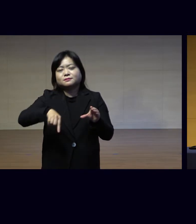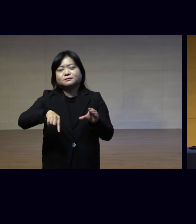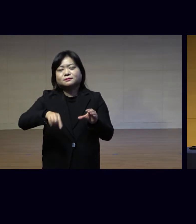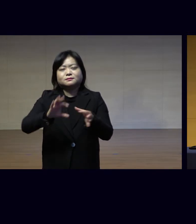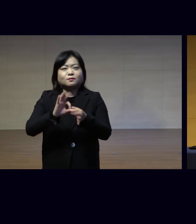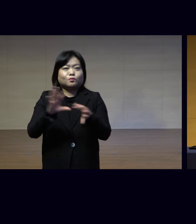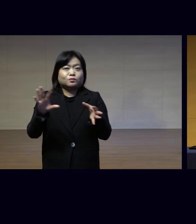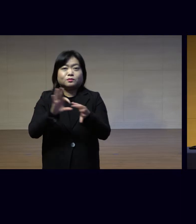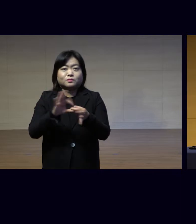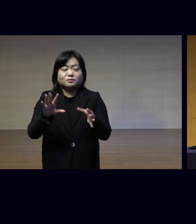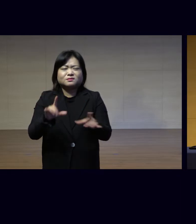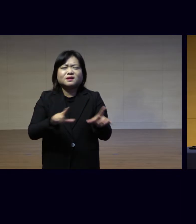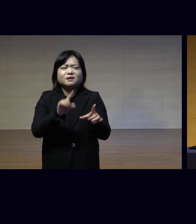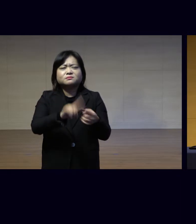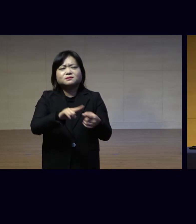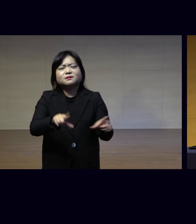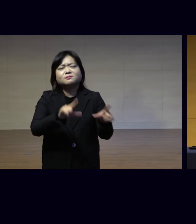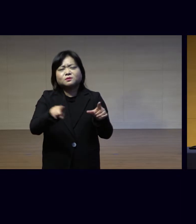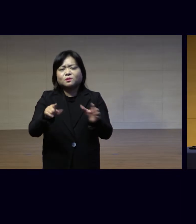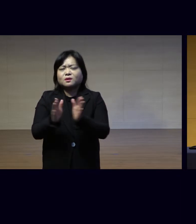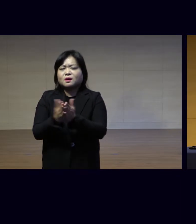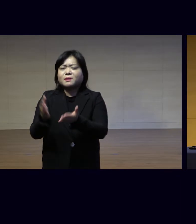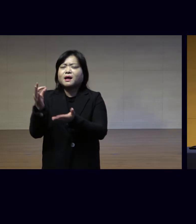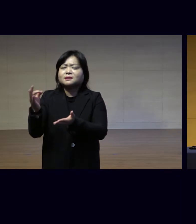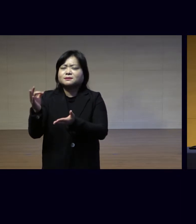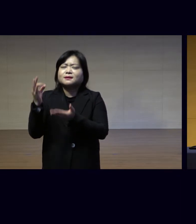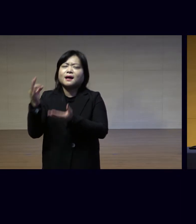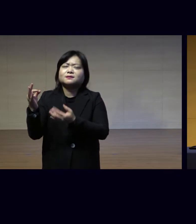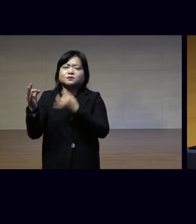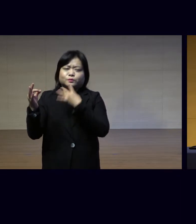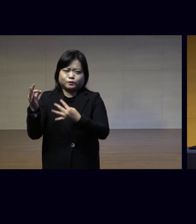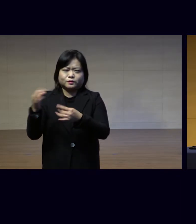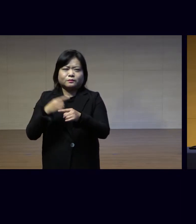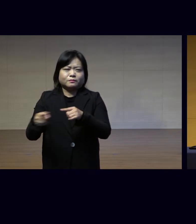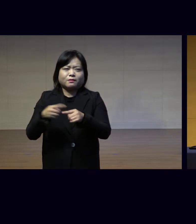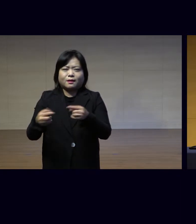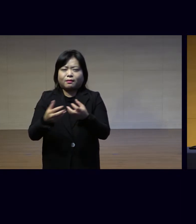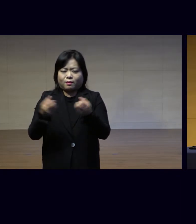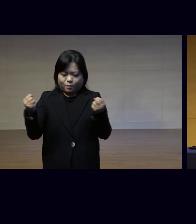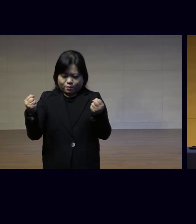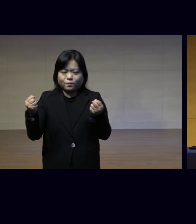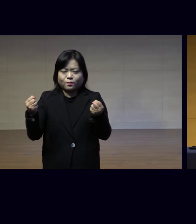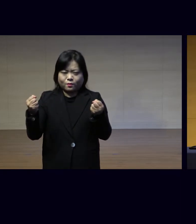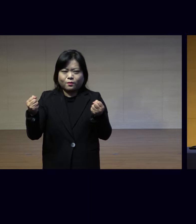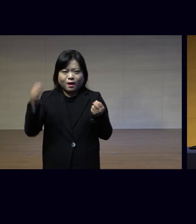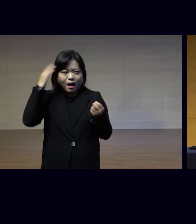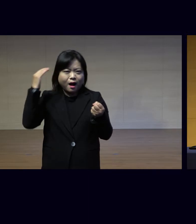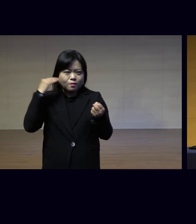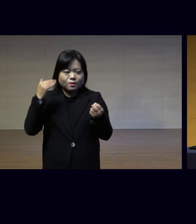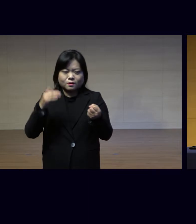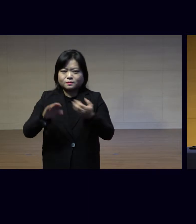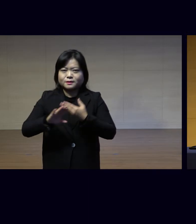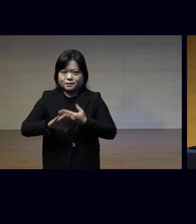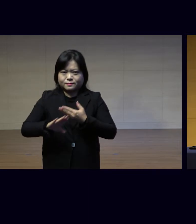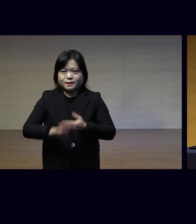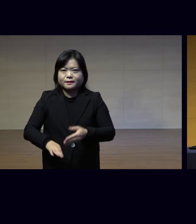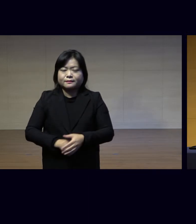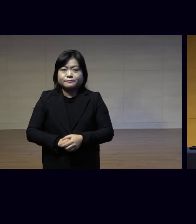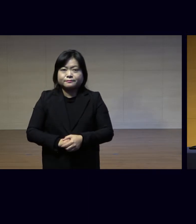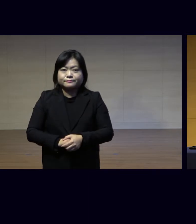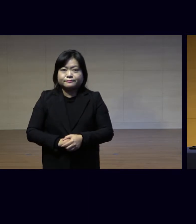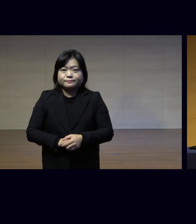사람 삶은 삶이고 작품의 가치는 가치다 이렇게 평가하는 부분이 좀 우리하고는 다른 부분이 많은 것